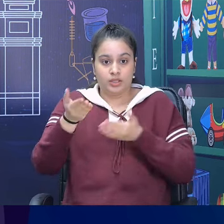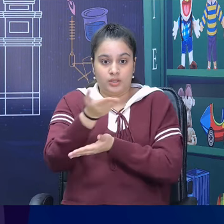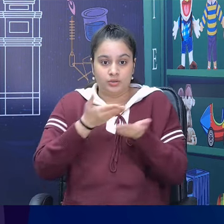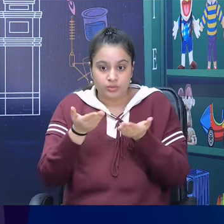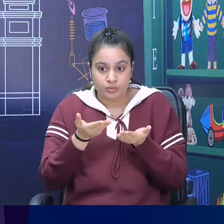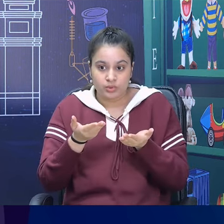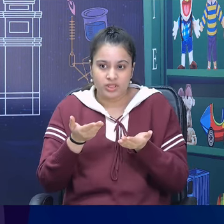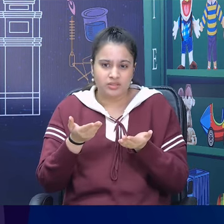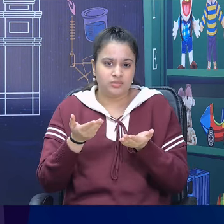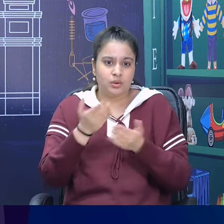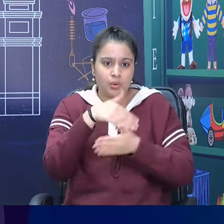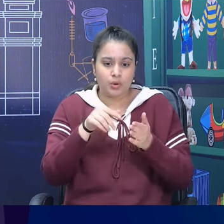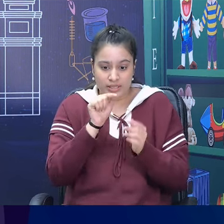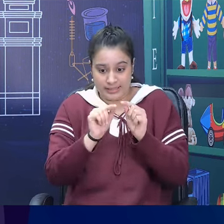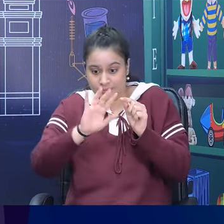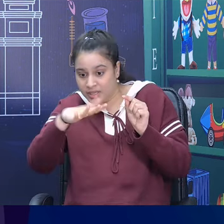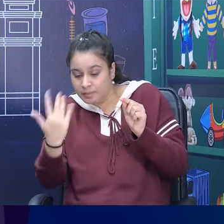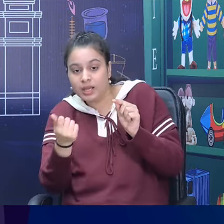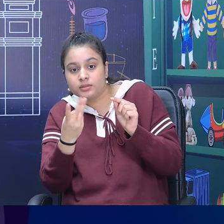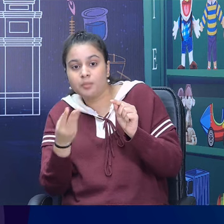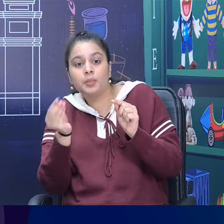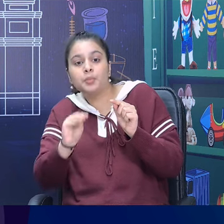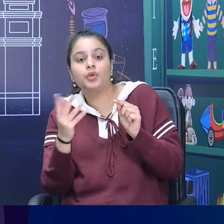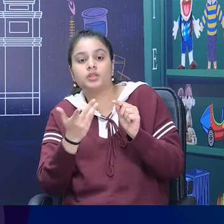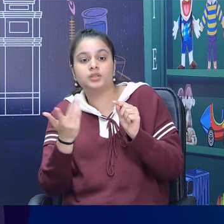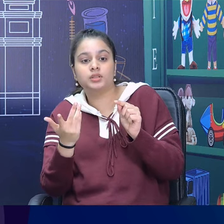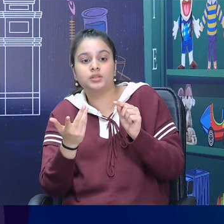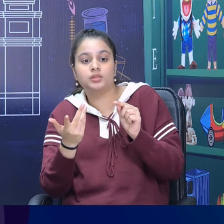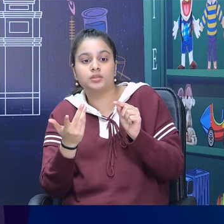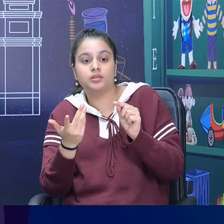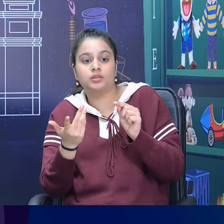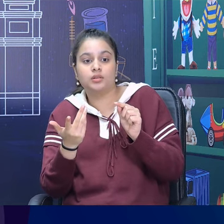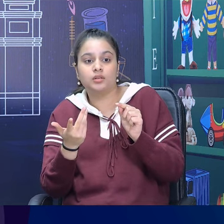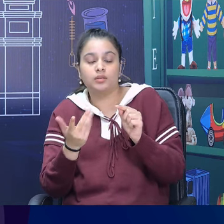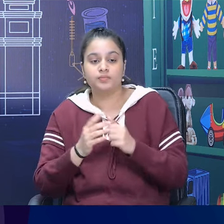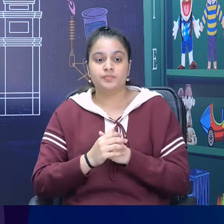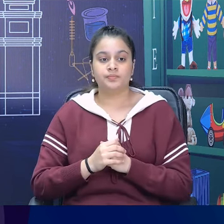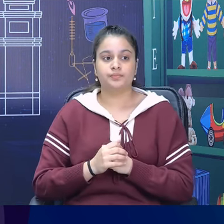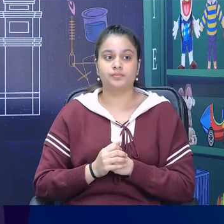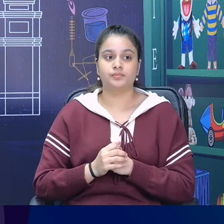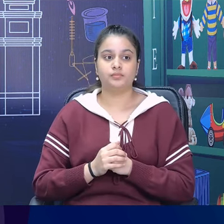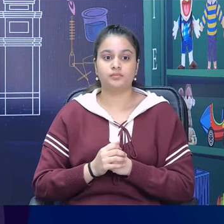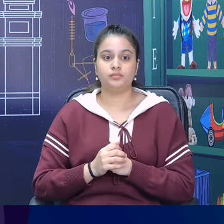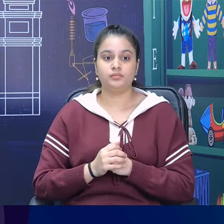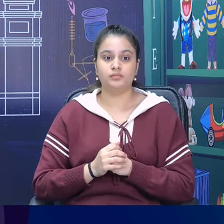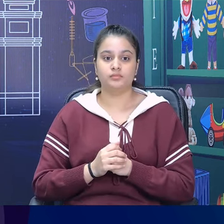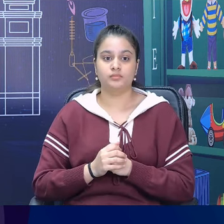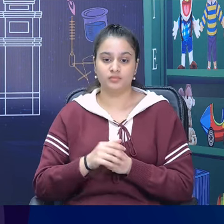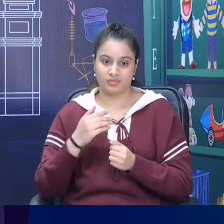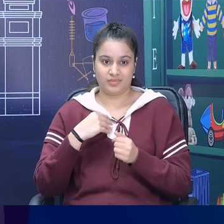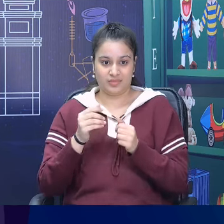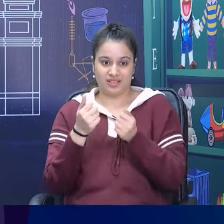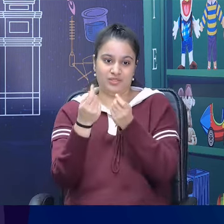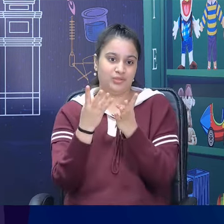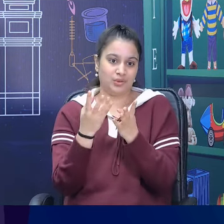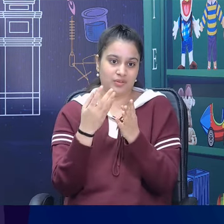की वैल्यू दें सो दैट उनका आंसर भी कंप्लीट माना जाए और उनके मार्क्स भी डिडक्ट ना हो बिल्कुल मोस्टली जब हम कैलकुलेशन में हम बात करते हैं